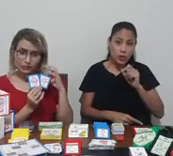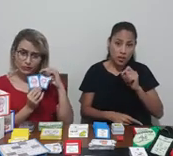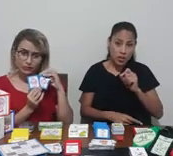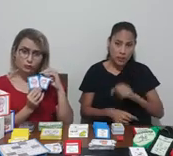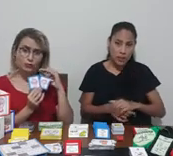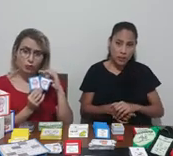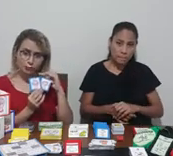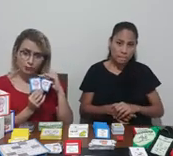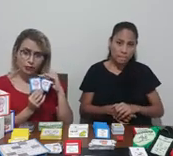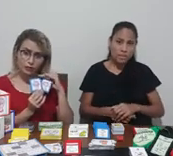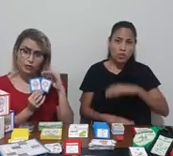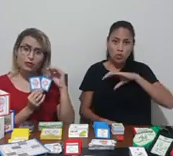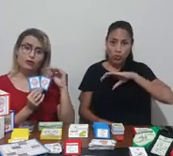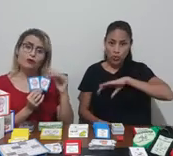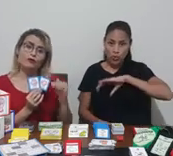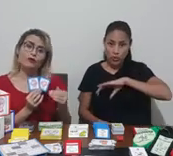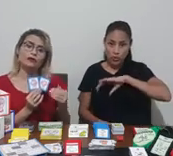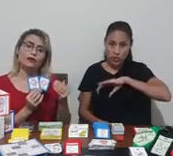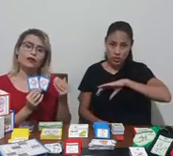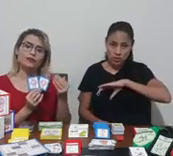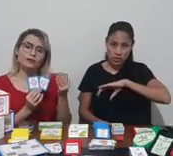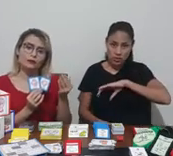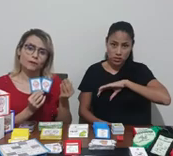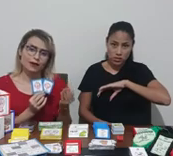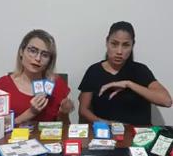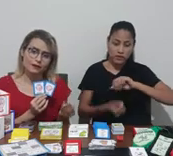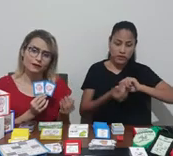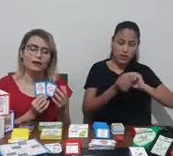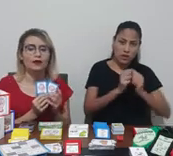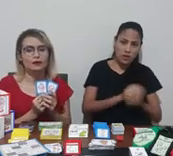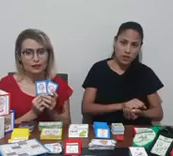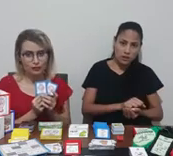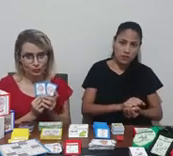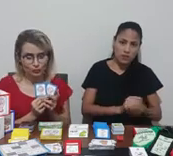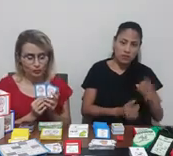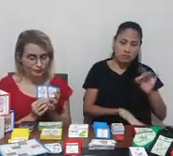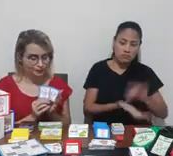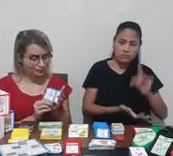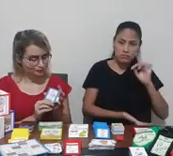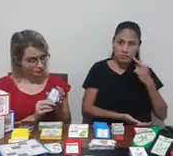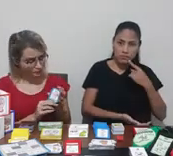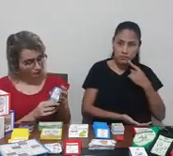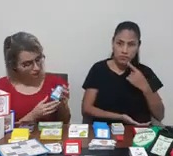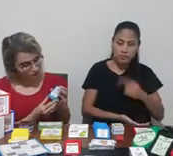esse ensino de português e eu vou trazer para realidade surda.